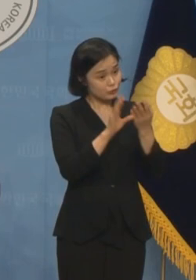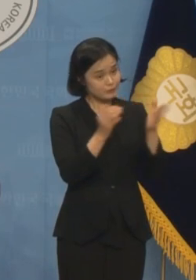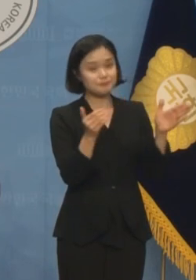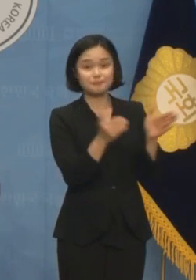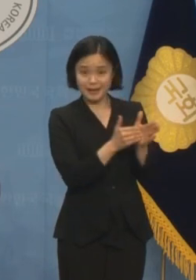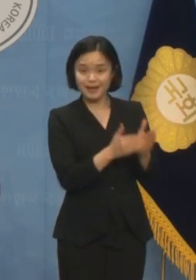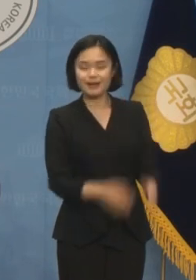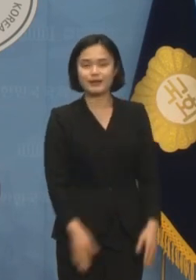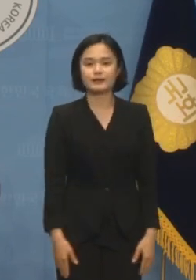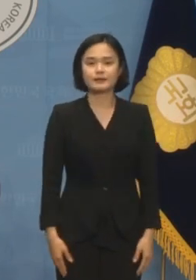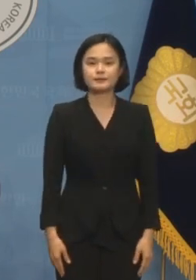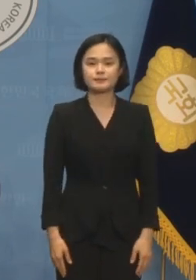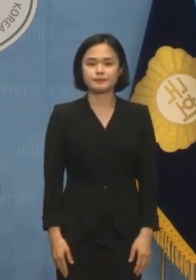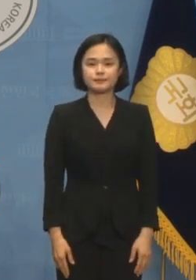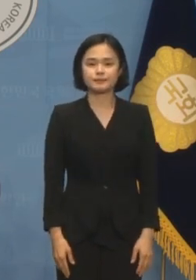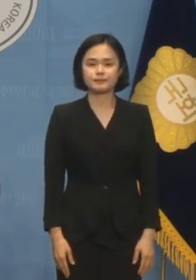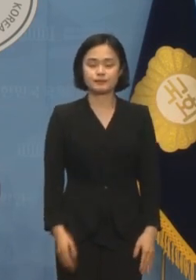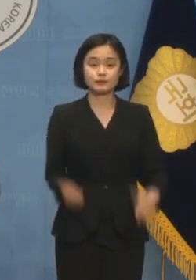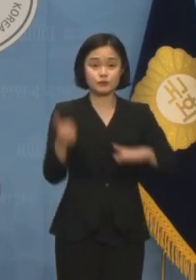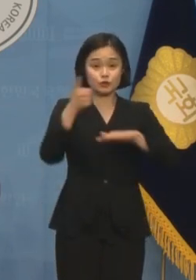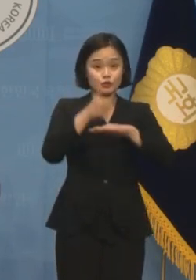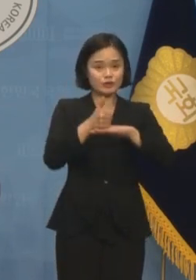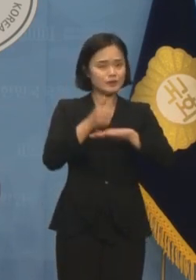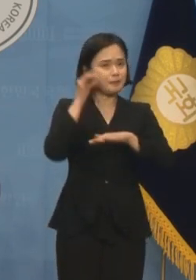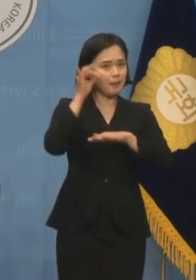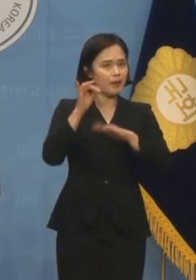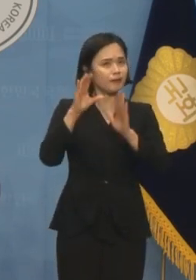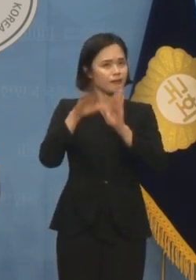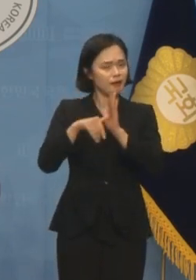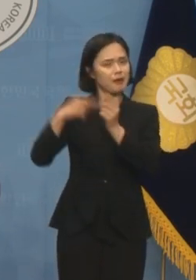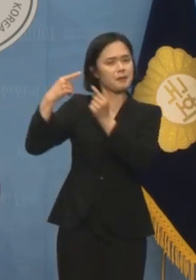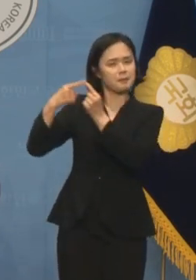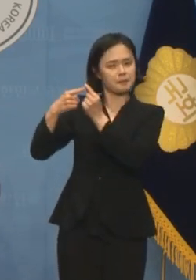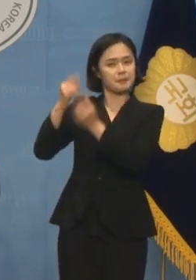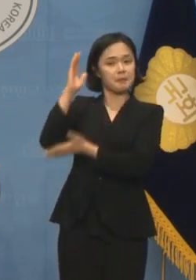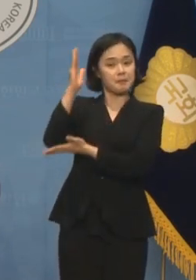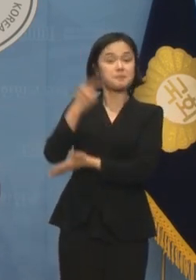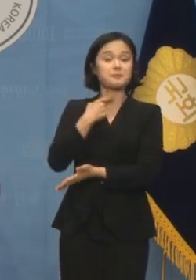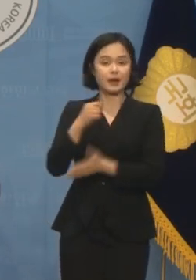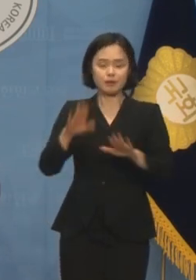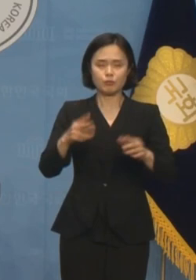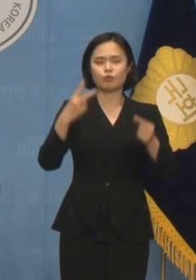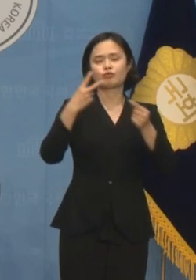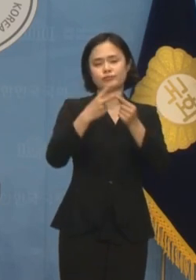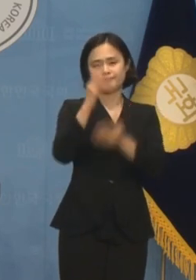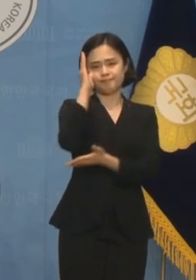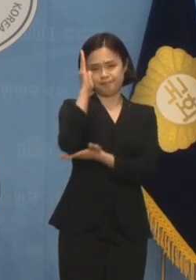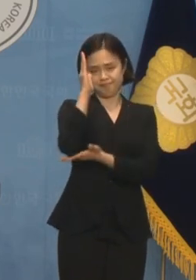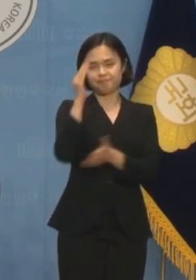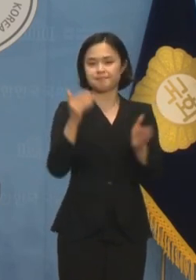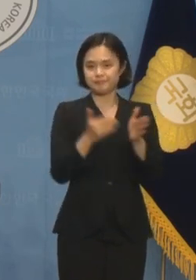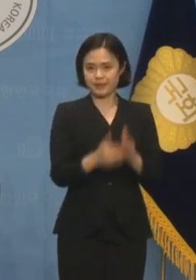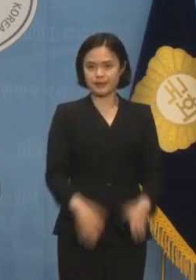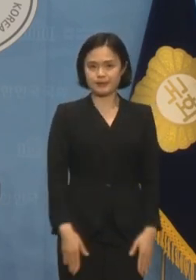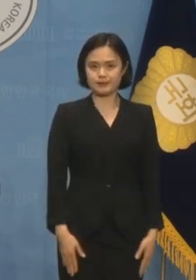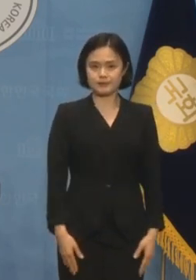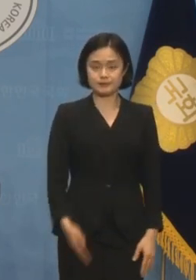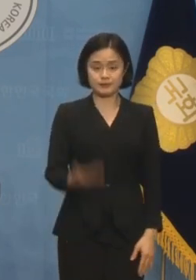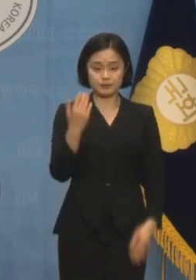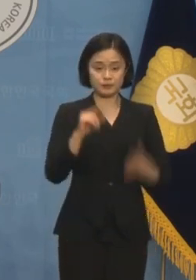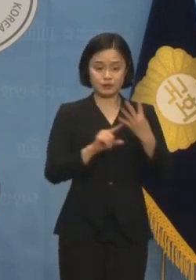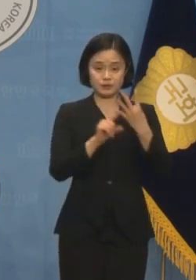기자회견은 취임 100일 회견이었습니다. 윤 대통령은 지난 4월 10일